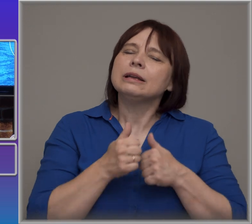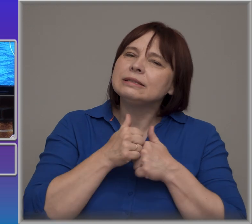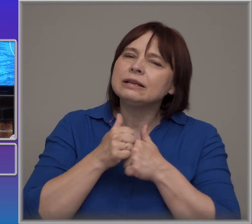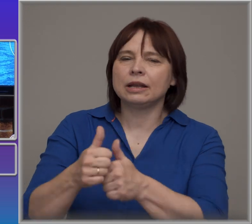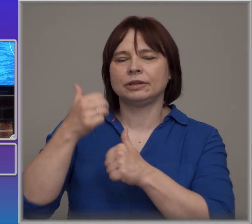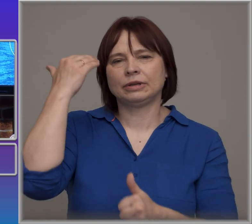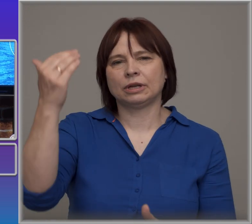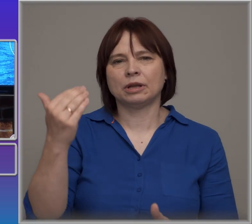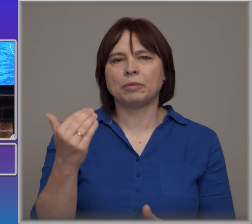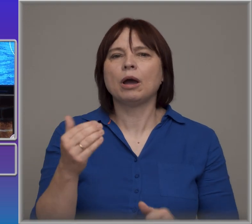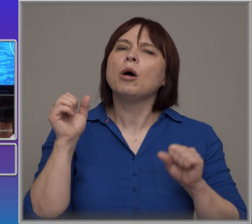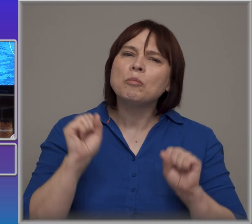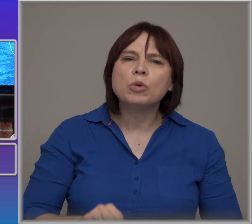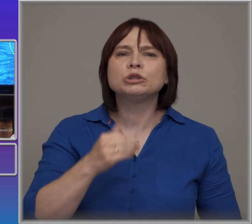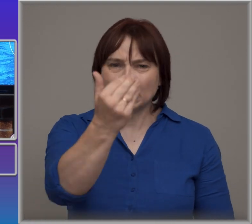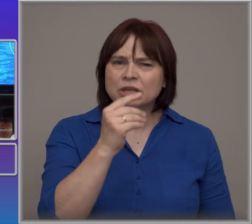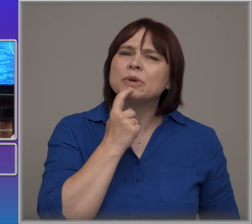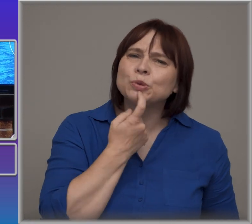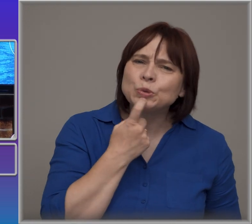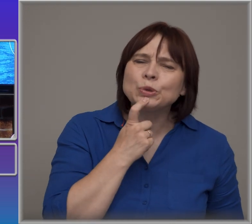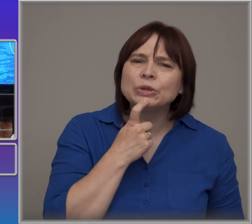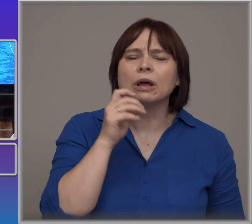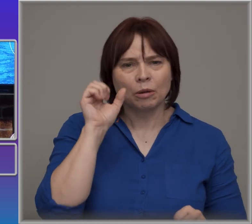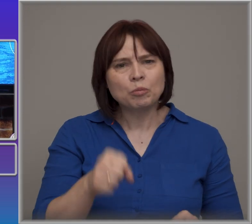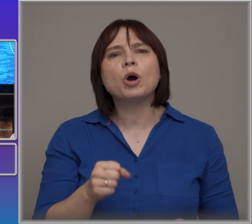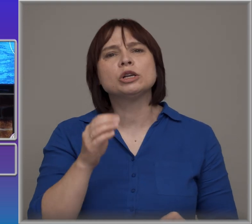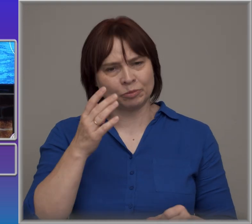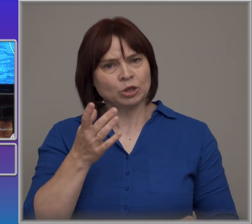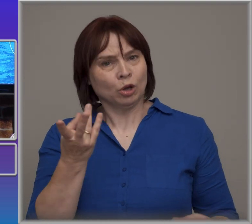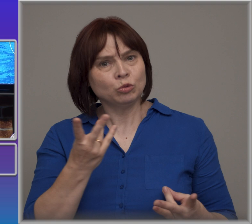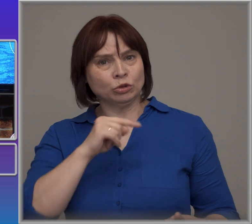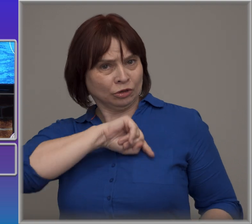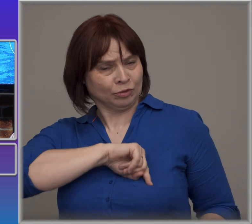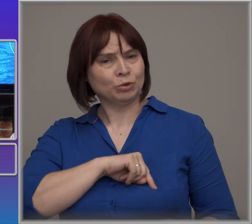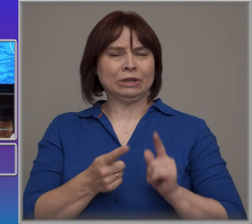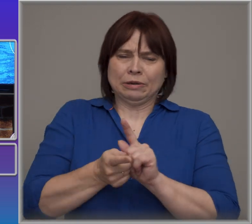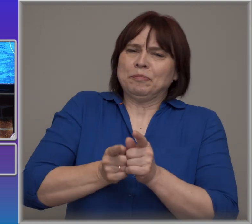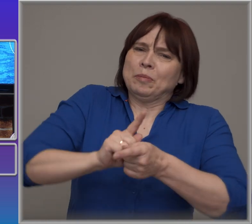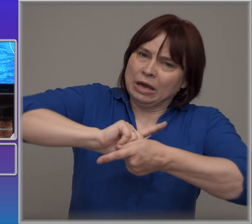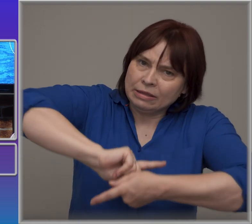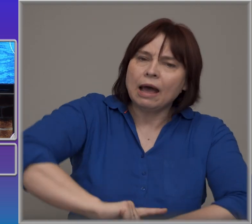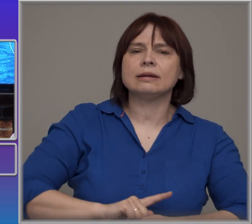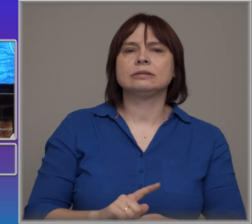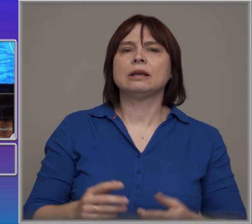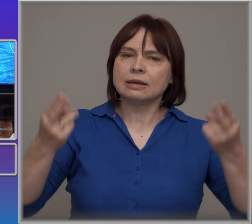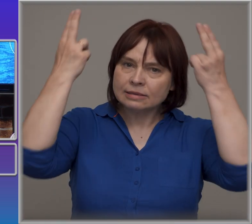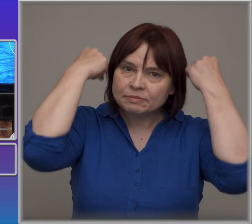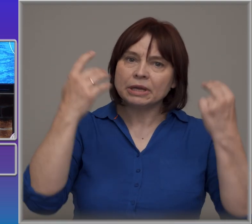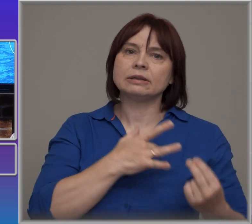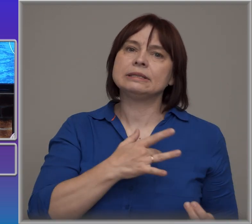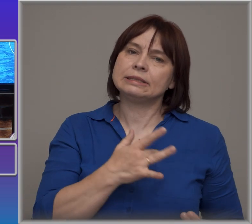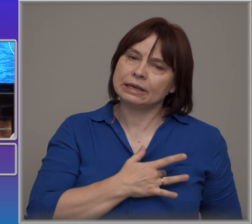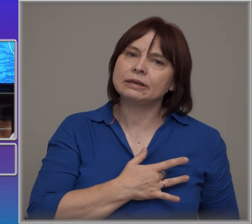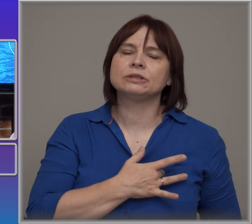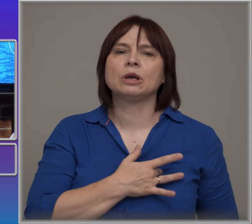Господь. Как бы ни было, может быть, это трудно, может быть, нужно будет измениться, может быть, нужно будет смириться, смирить свое сердце, может быть, нужно